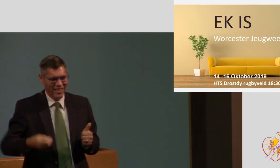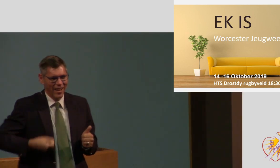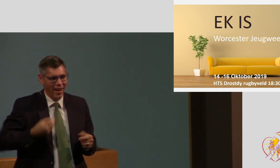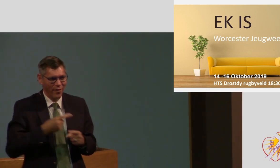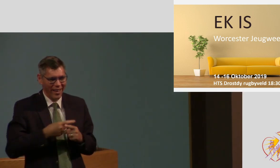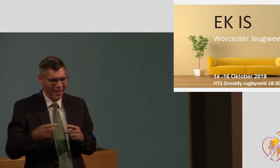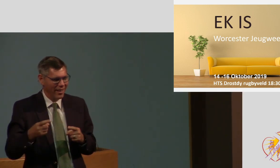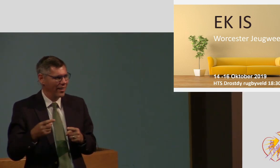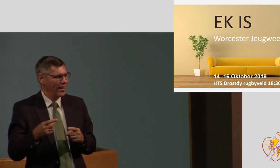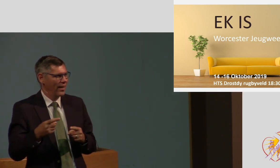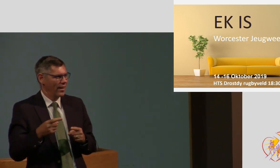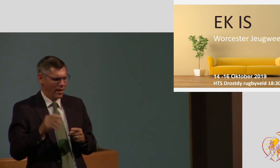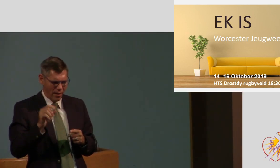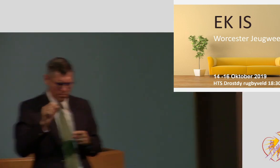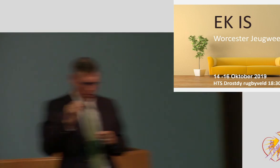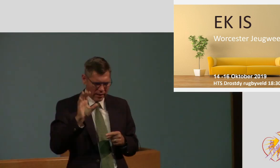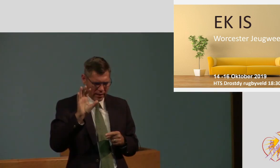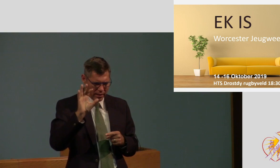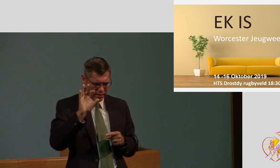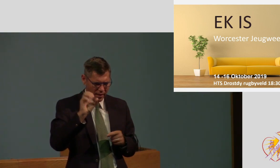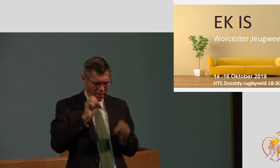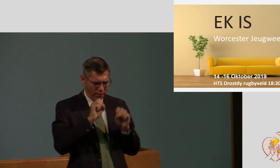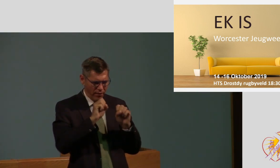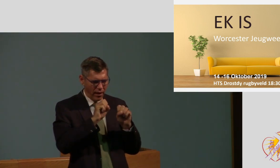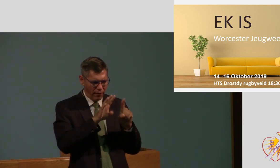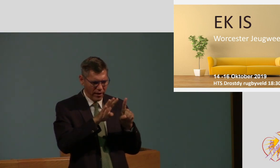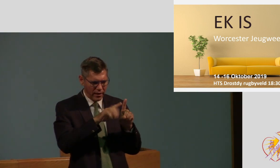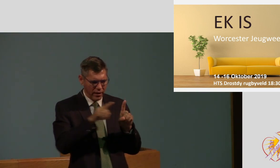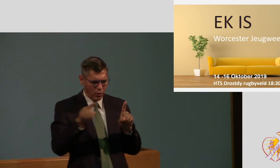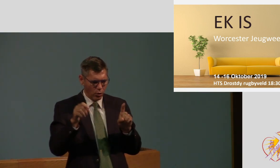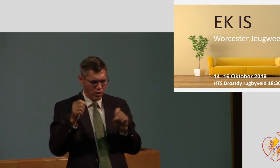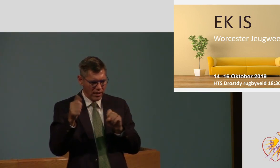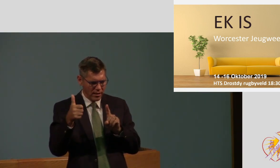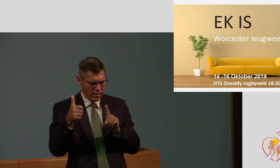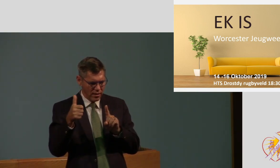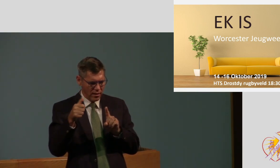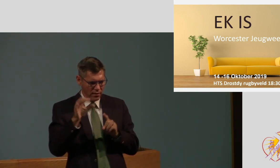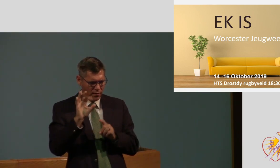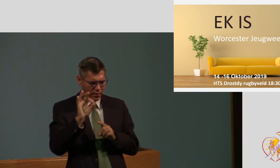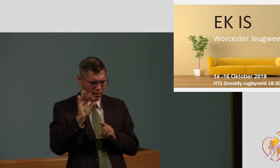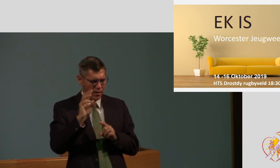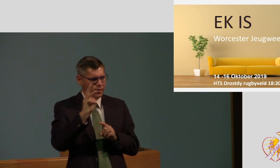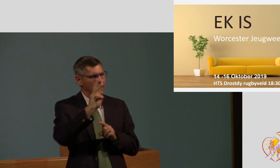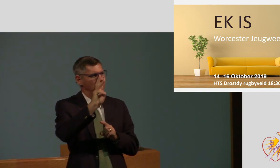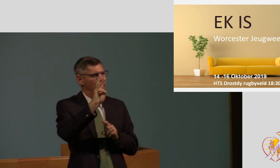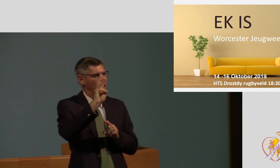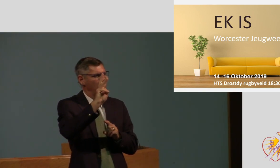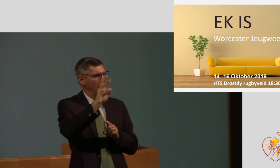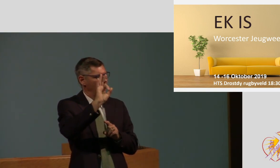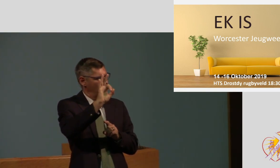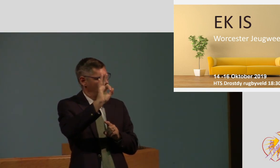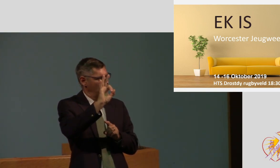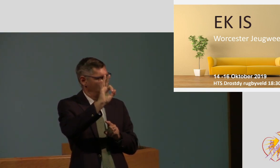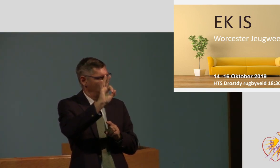Jeugweek, ek dink is die 14 tot 16, dis 3